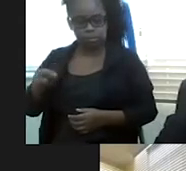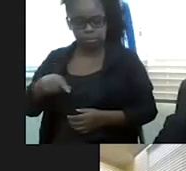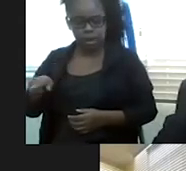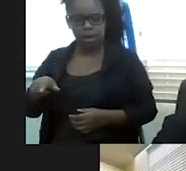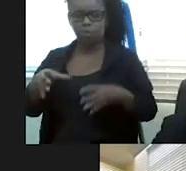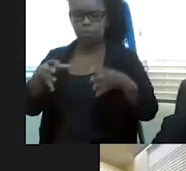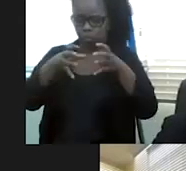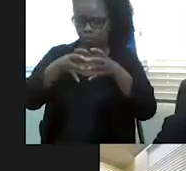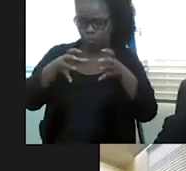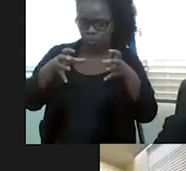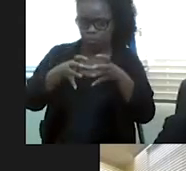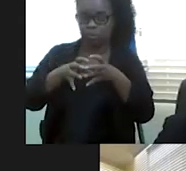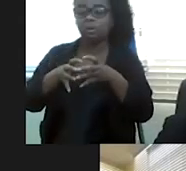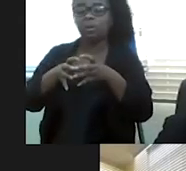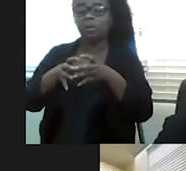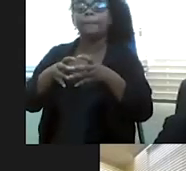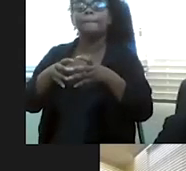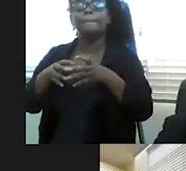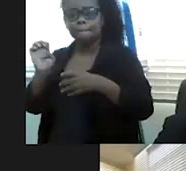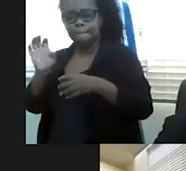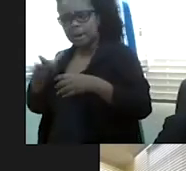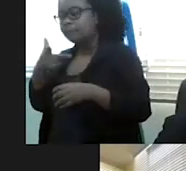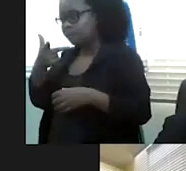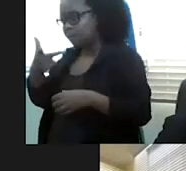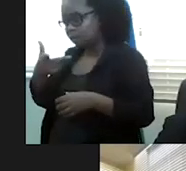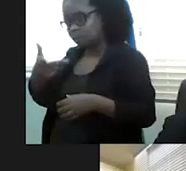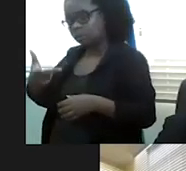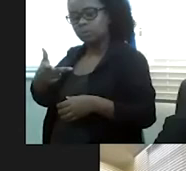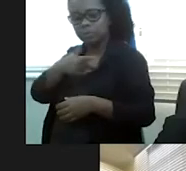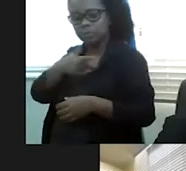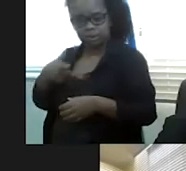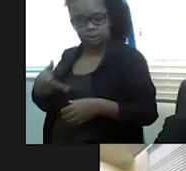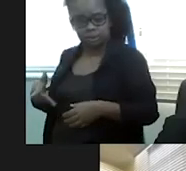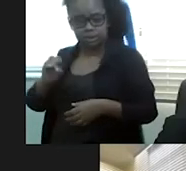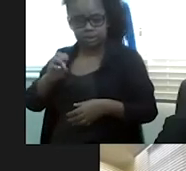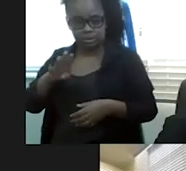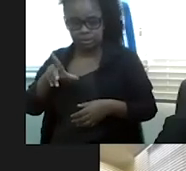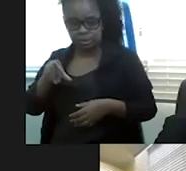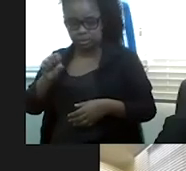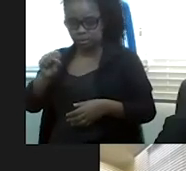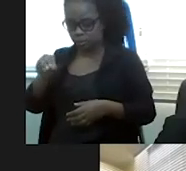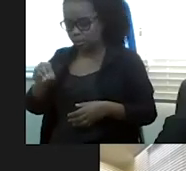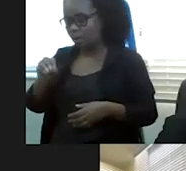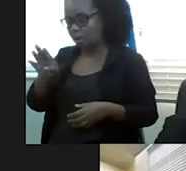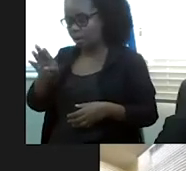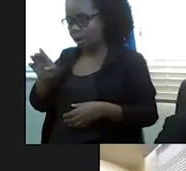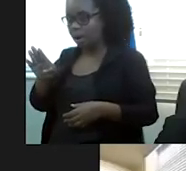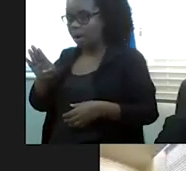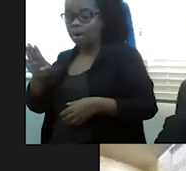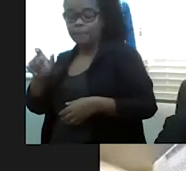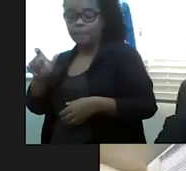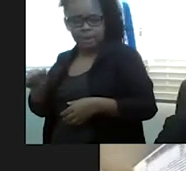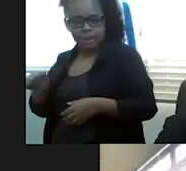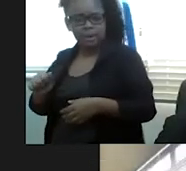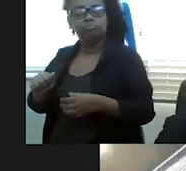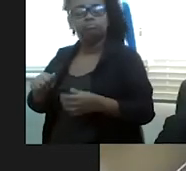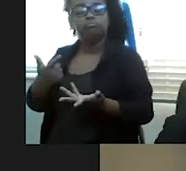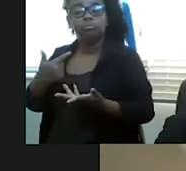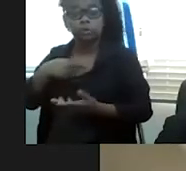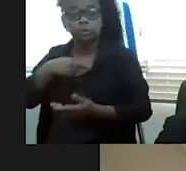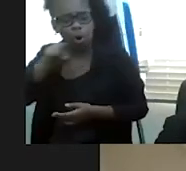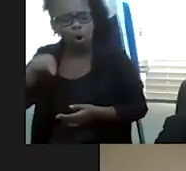querido presidente Celso Alba, que nós estaremos, sim, averiguando as denúncias